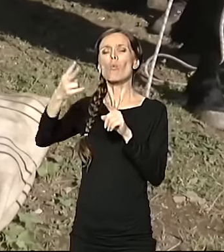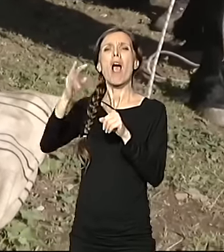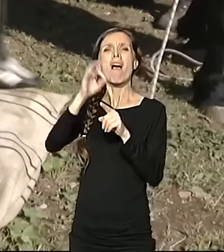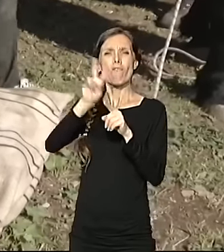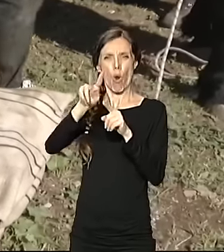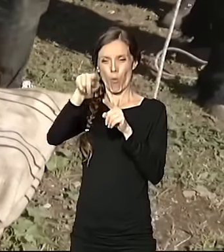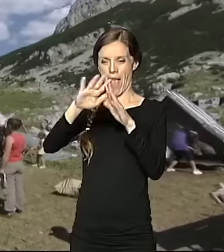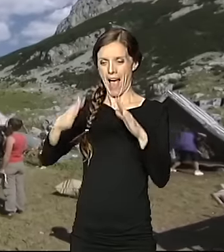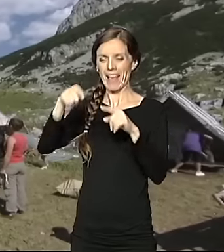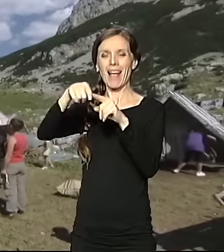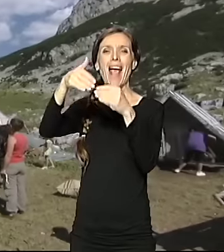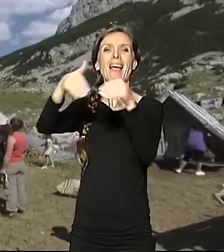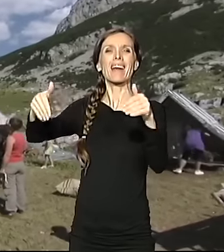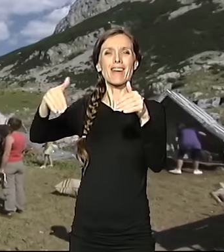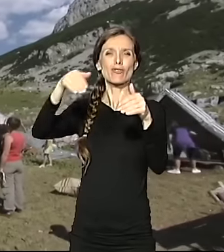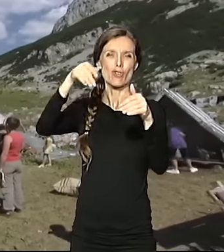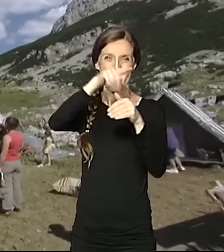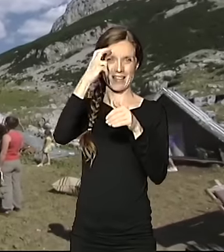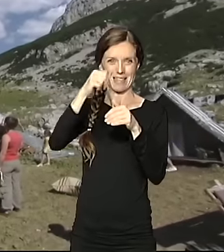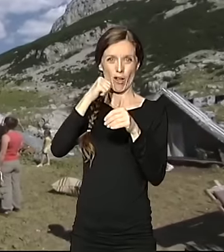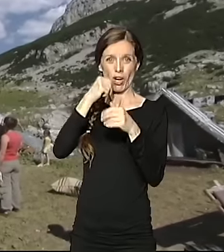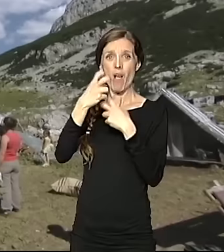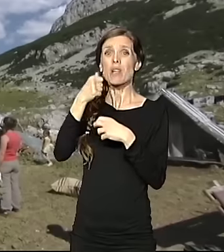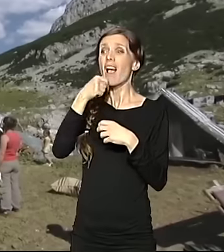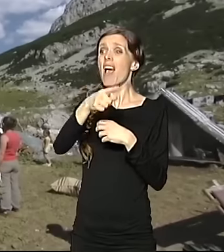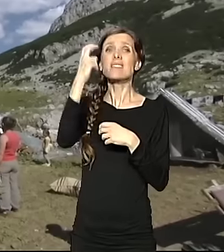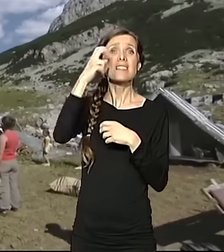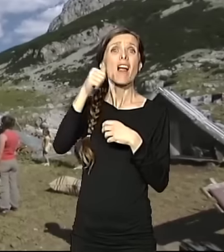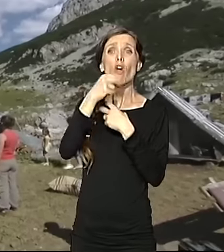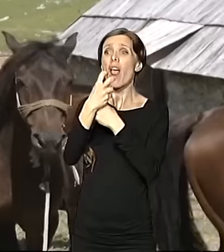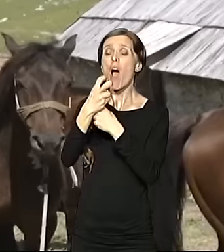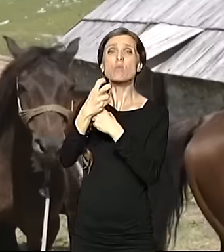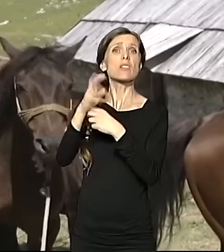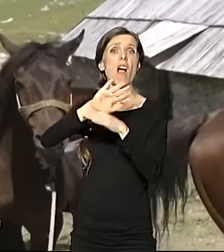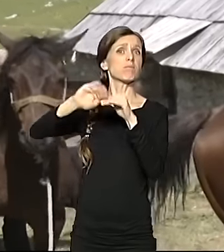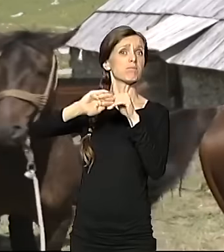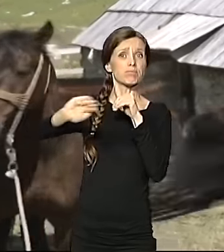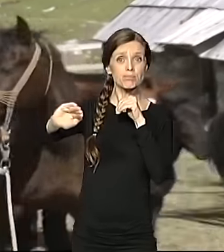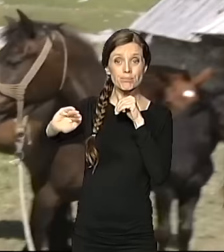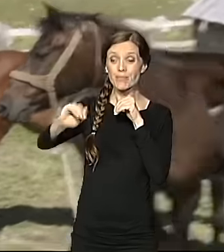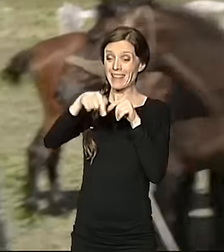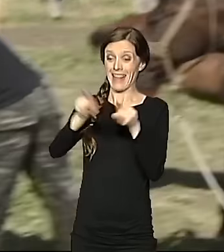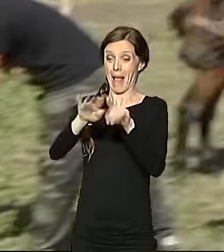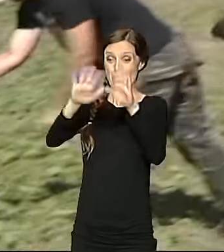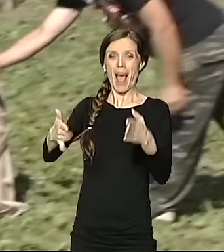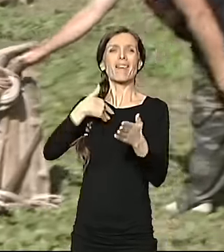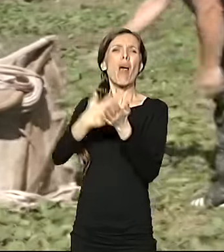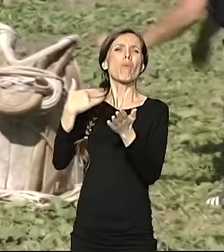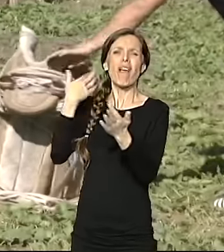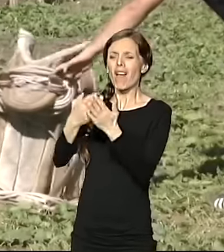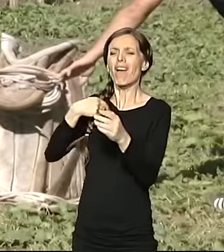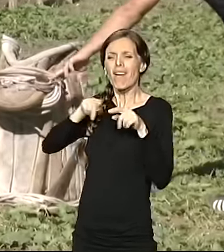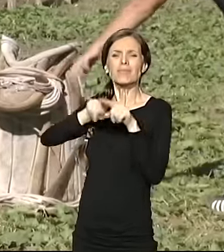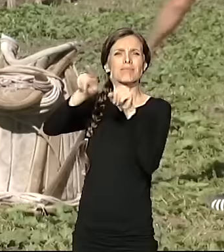Po razgraničenju Crne Gore i Austrije, ta planina gdje smo mi izdižali stoku pripala je Bosni,